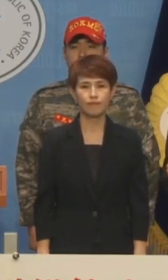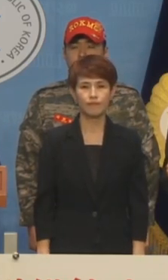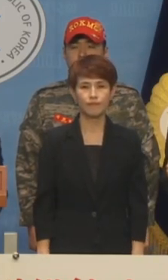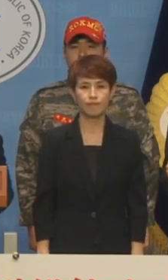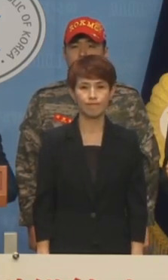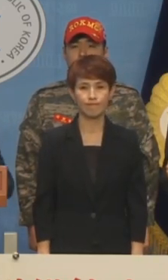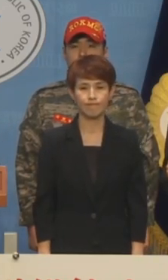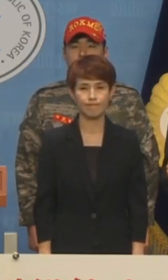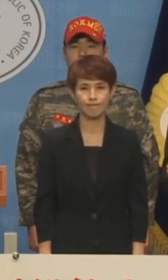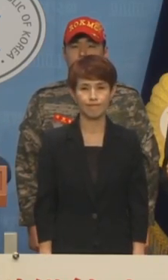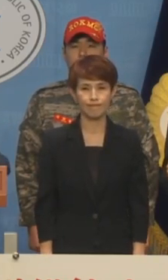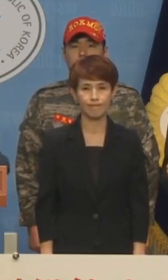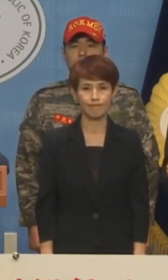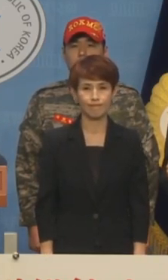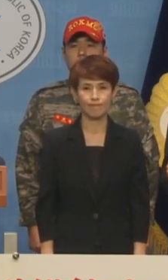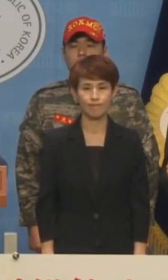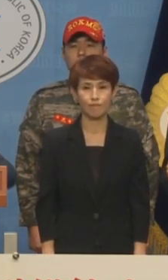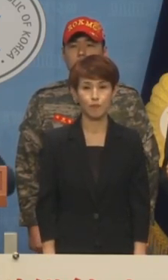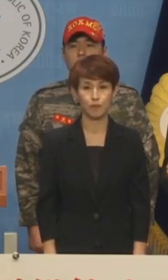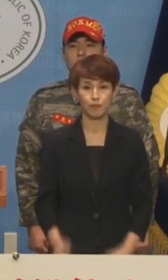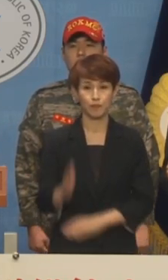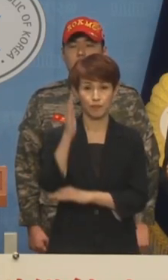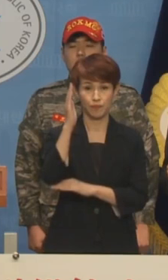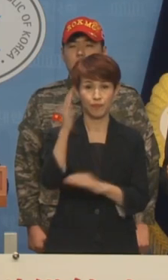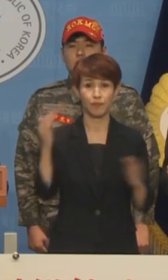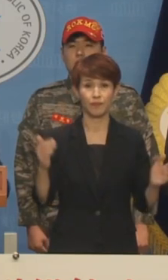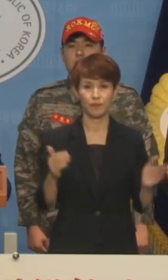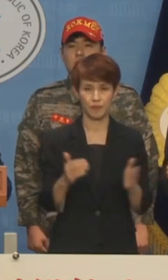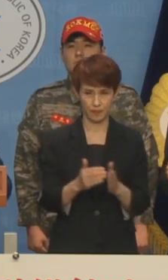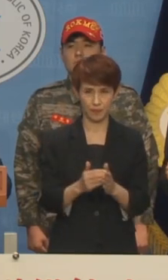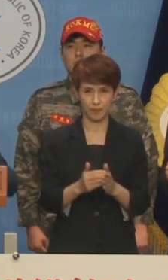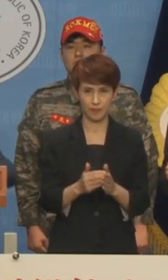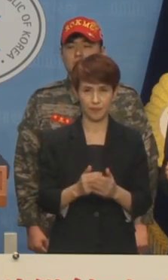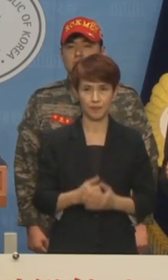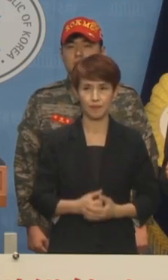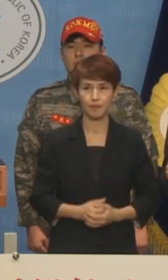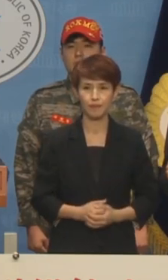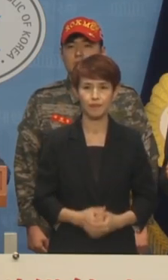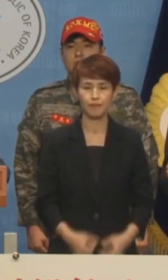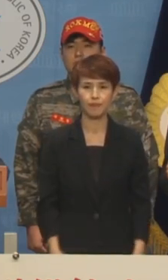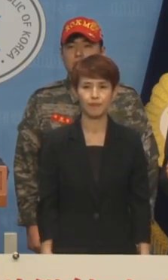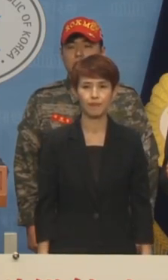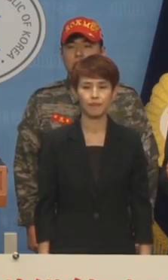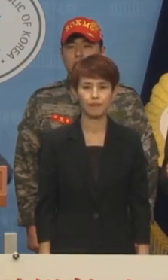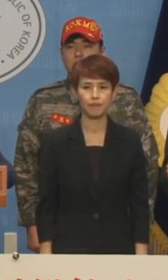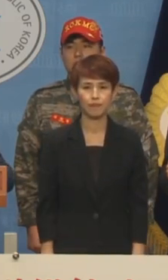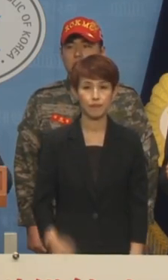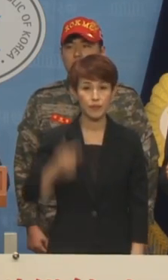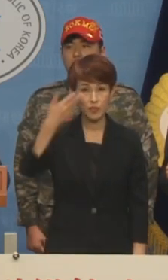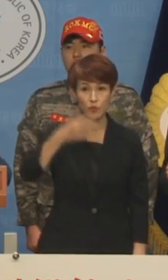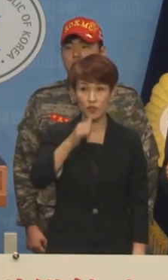네, 이것으로 기자회견을 마치고 시간 관계상 다음 기자회견이 곧바로 이어지므로 질문이 혹시